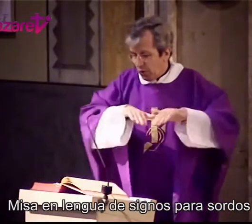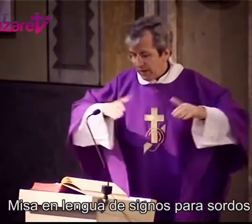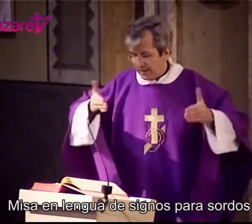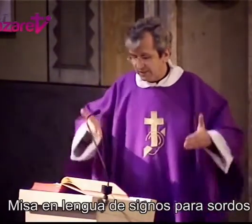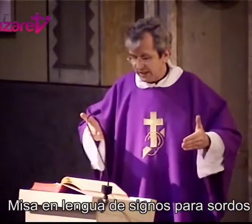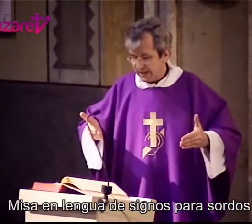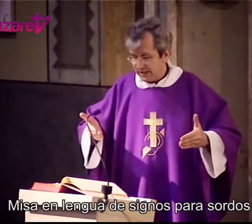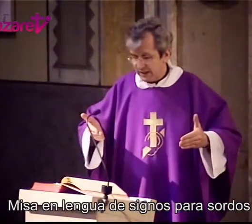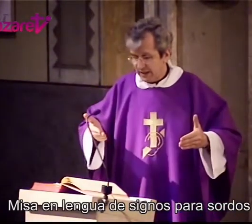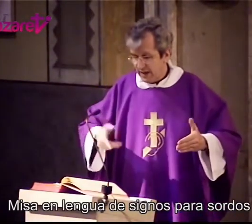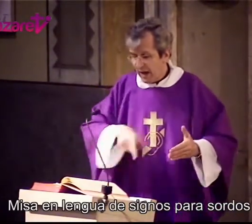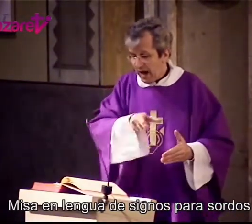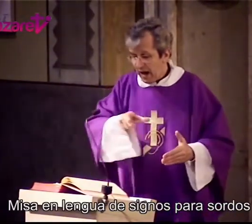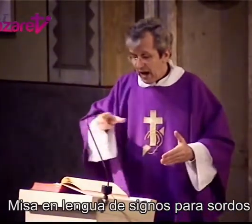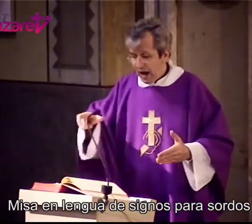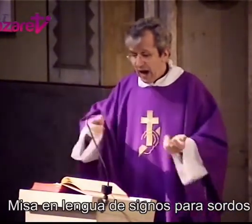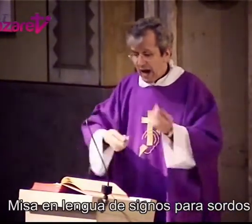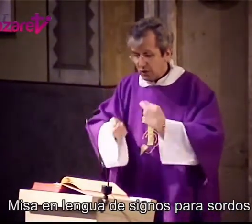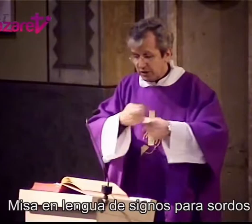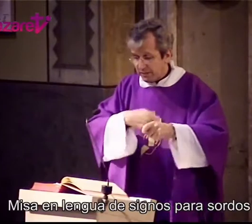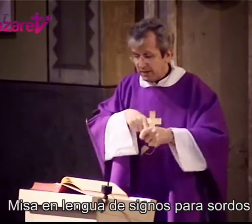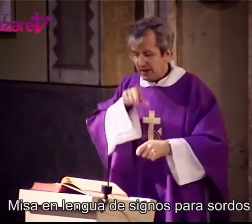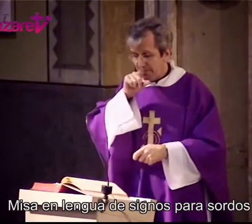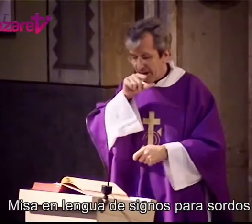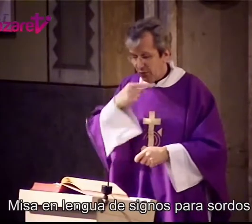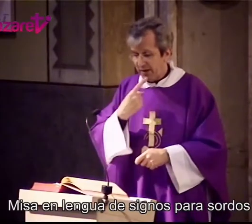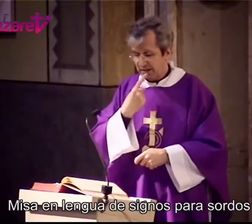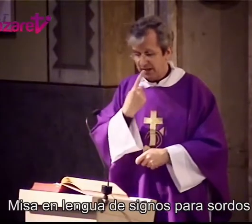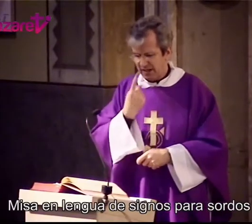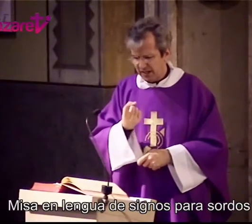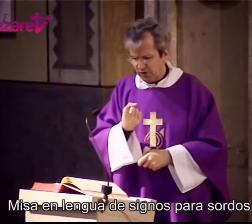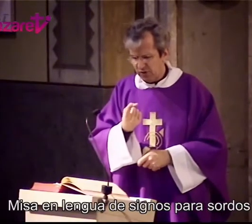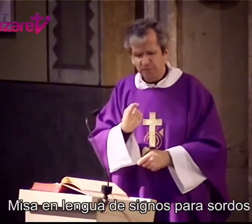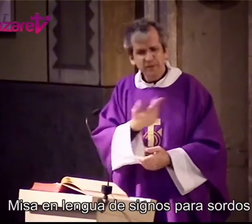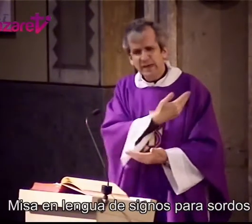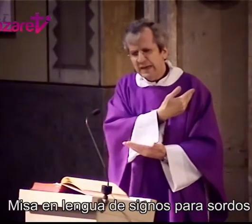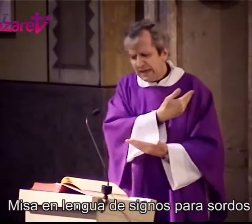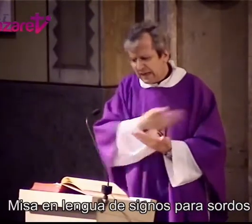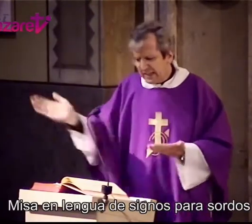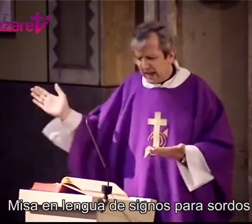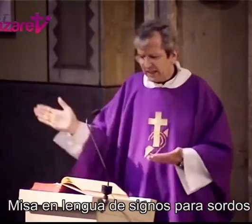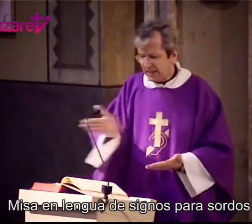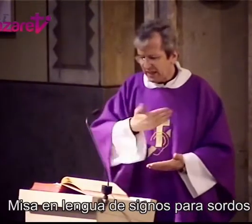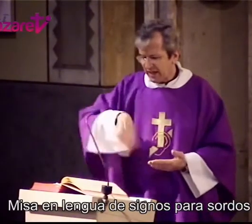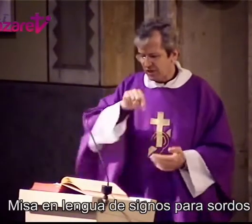las mesas. A los que vendían palomas les dijo: «Quitad esto de